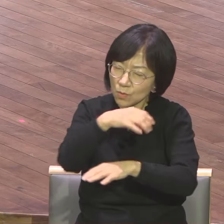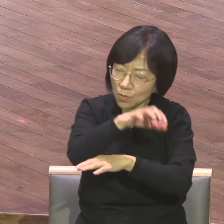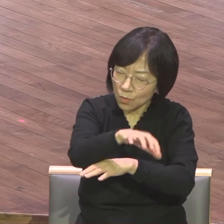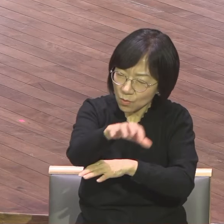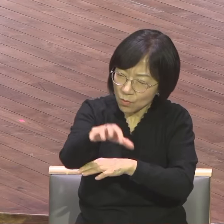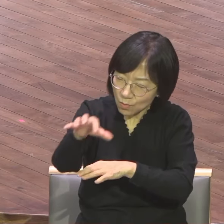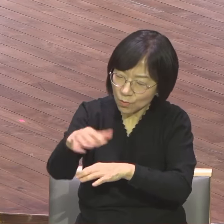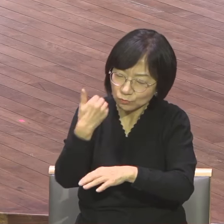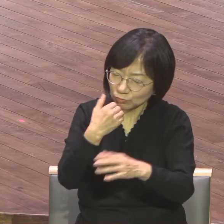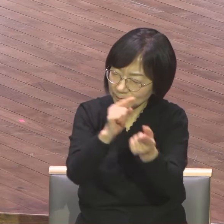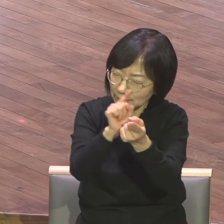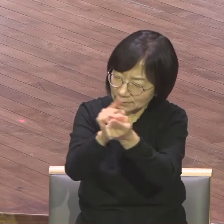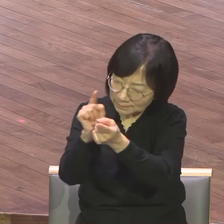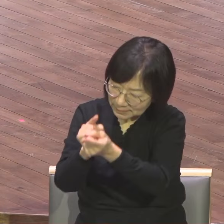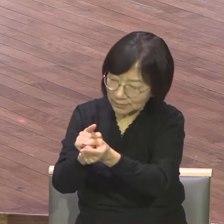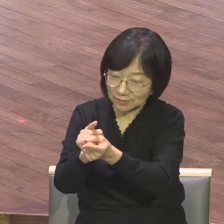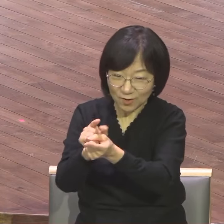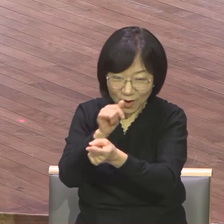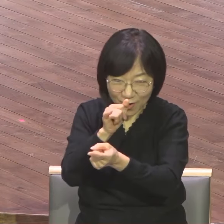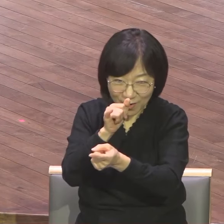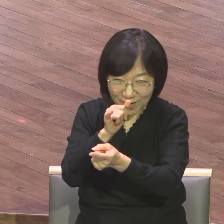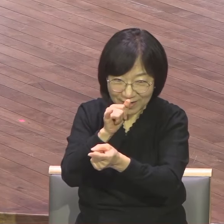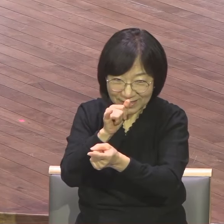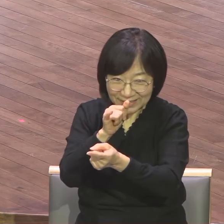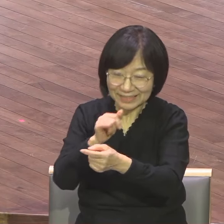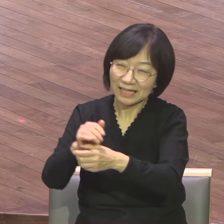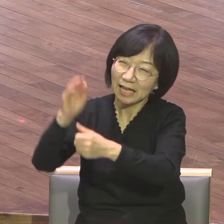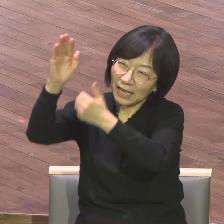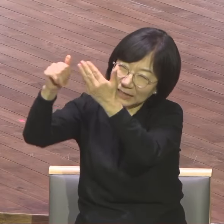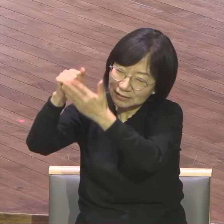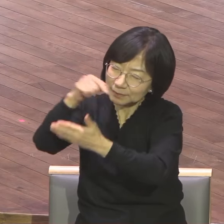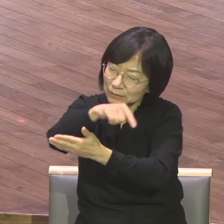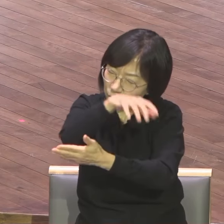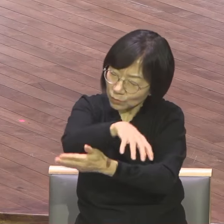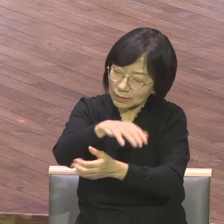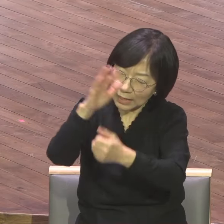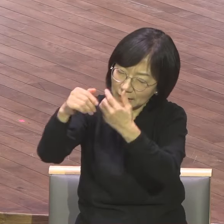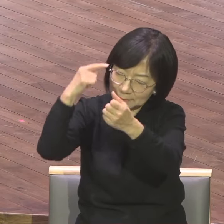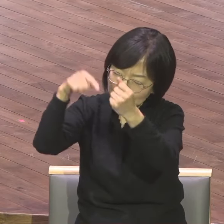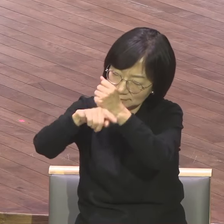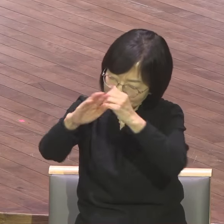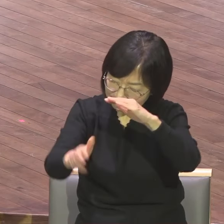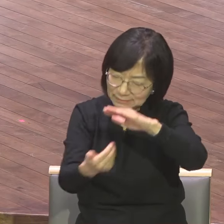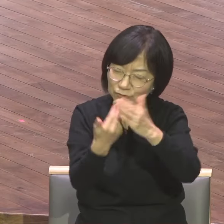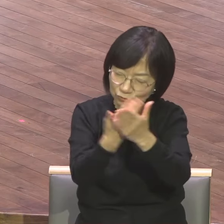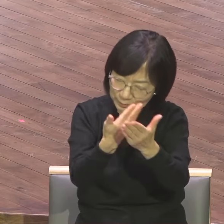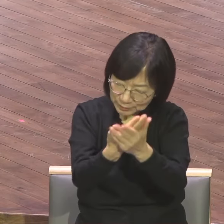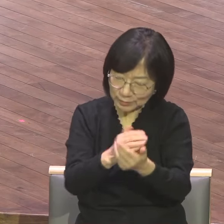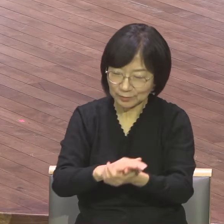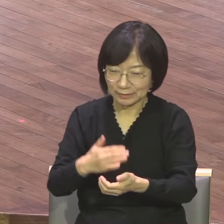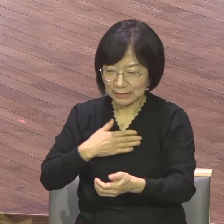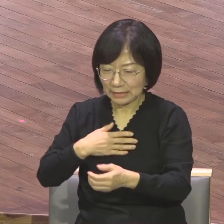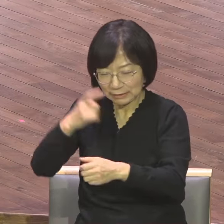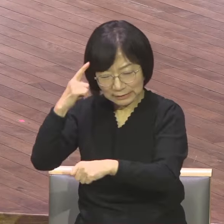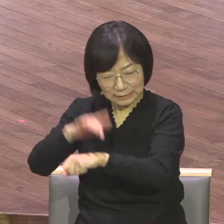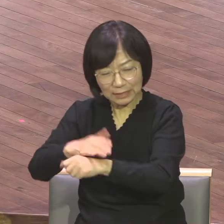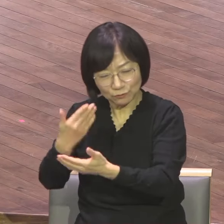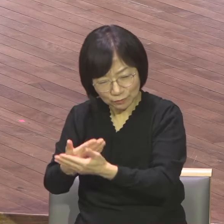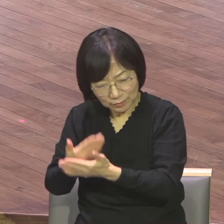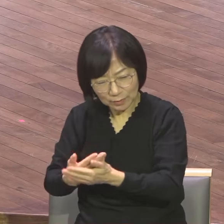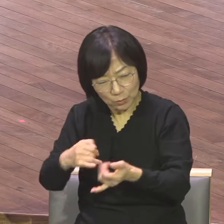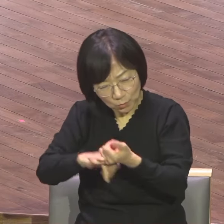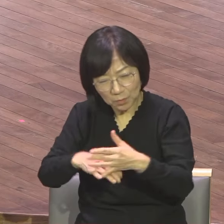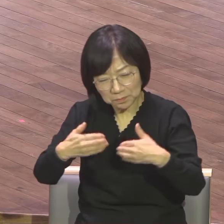누구 만납니다. 이 가는 곳, 이 만나는 곳에 하나님의 뜻이 이루어지게 하여 주시고 종에게 지혜를 주셔서 필요한 말씀 하게